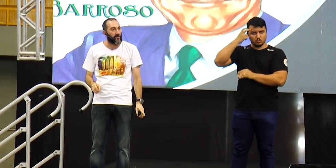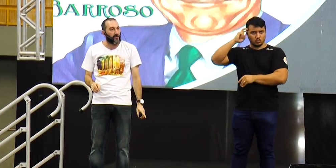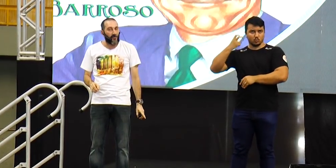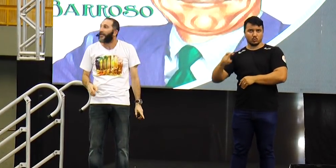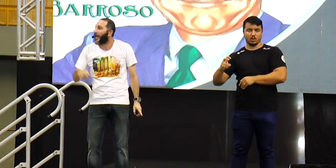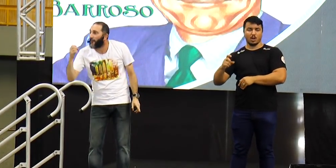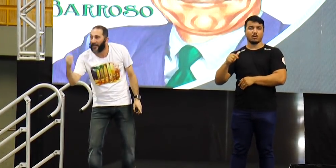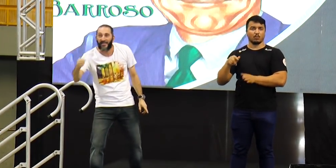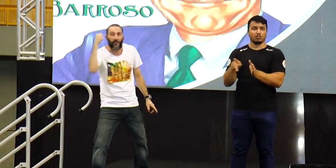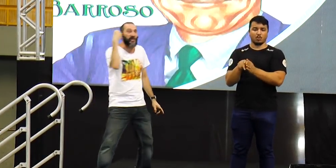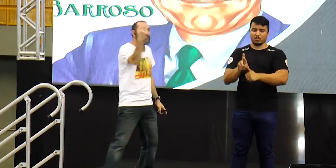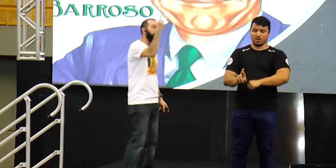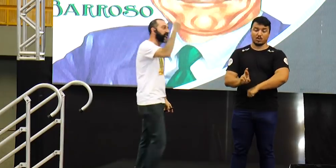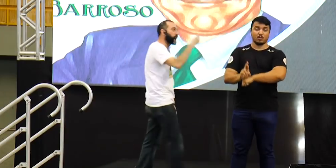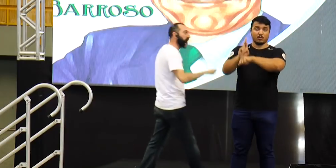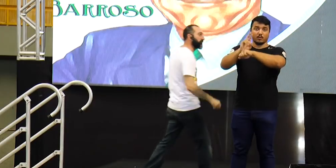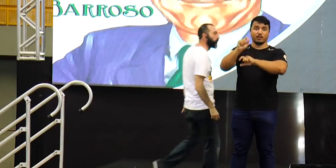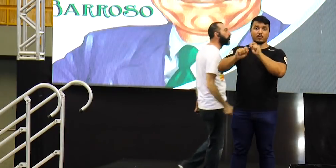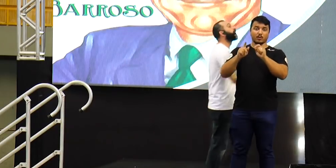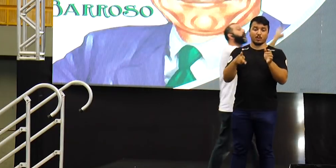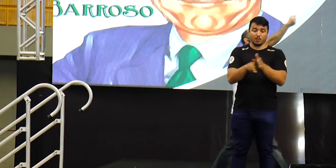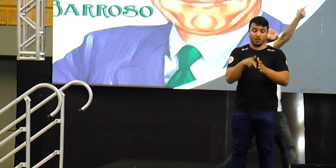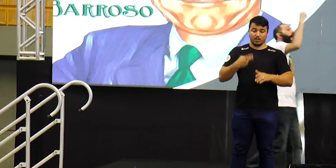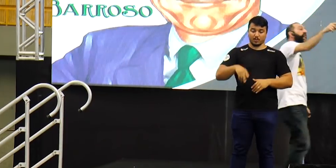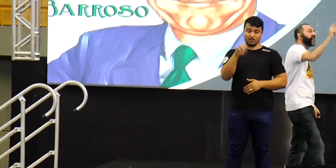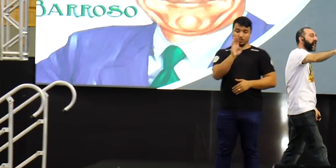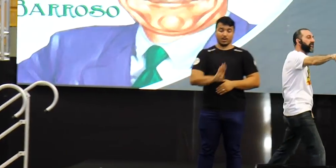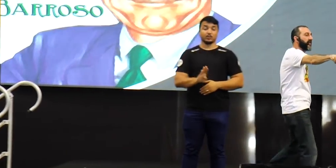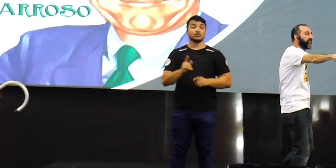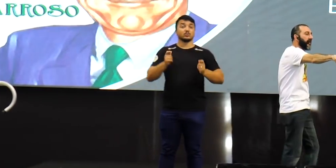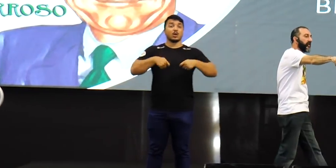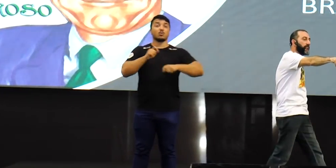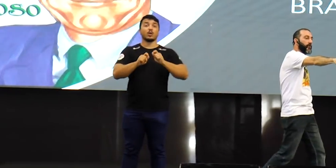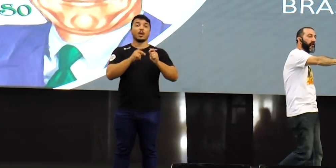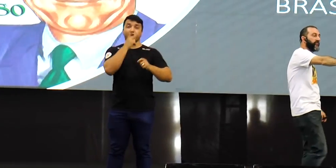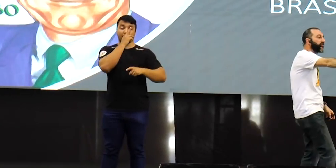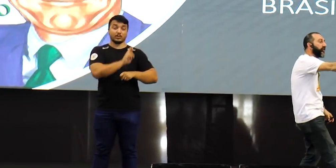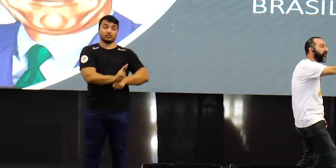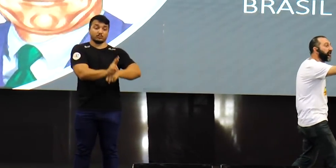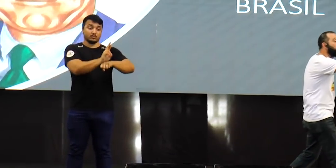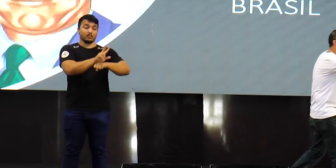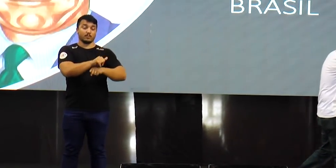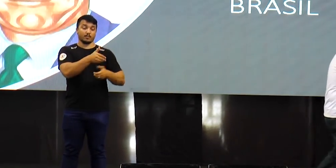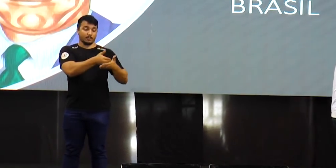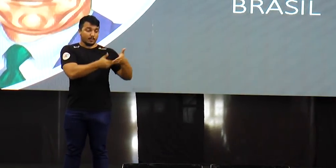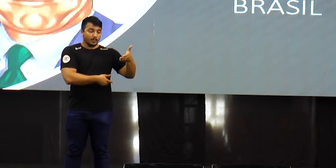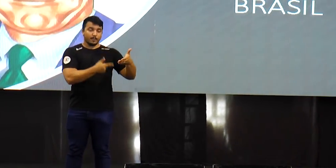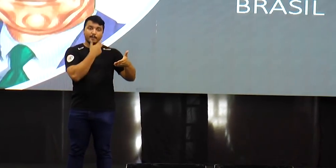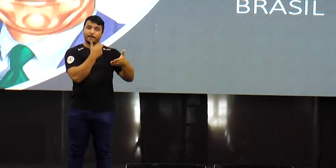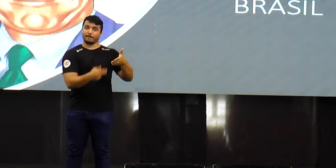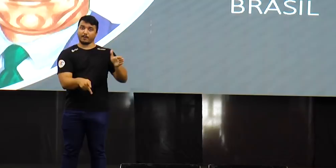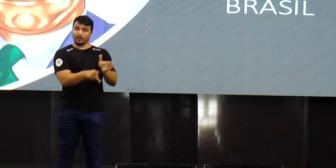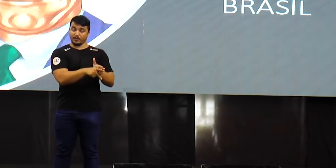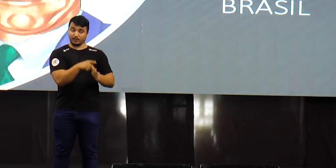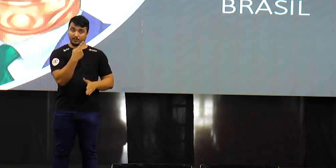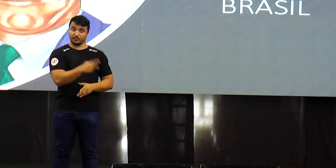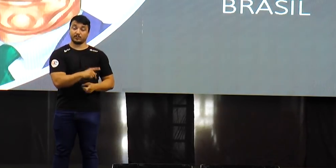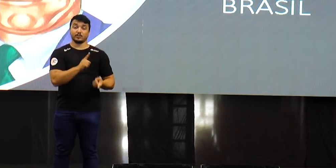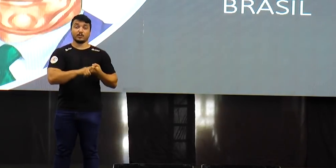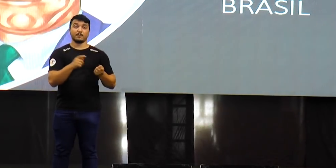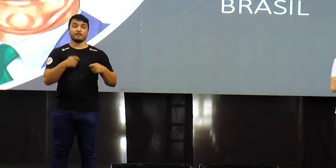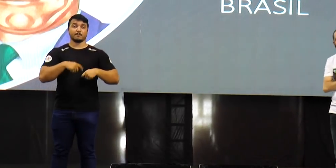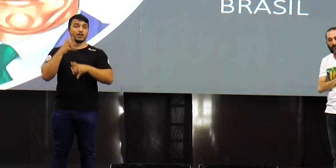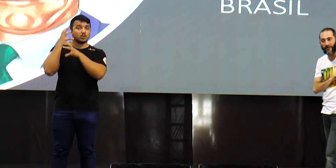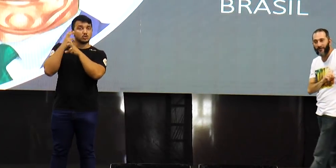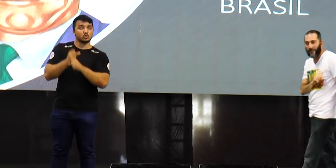culturais que representam a essência do Brasil, que pode ser retratada na prova de linguagens, mas também na